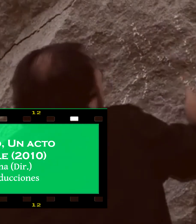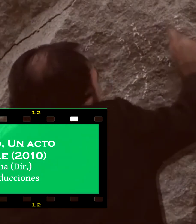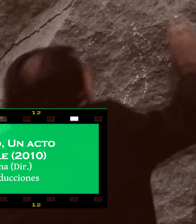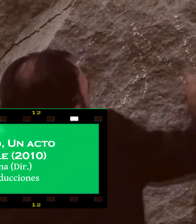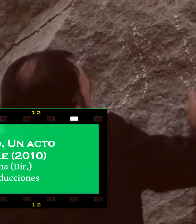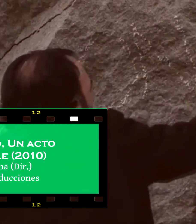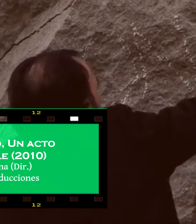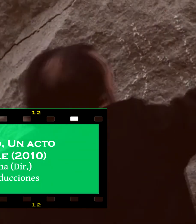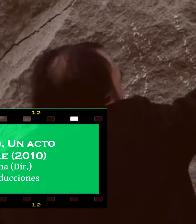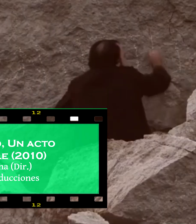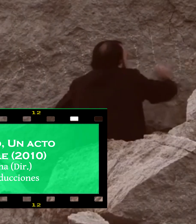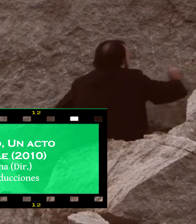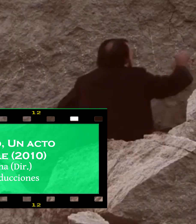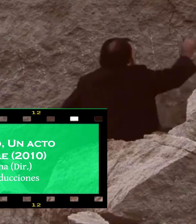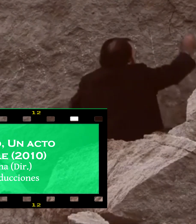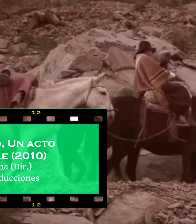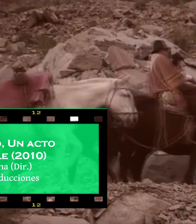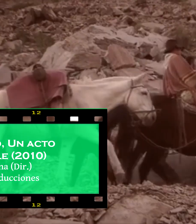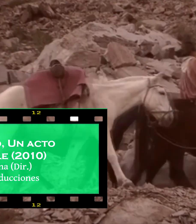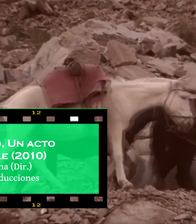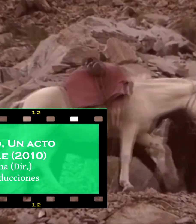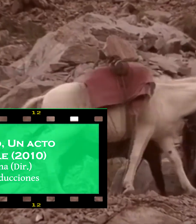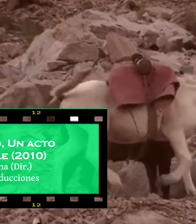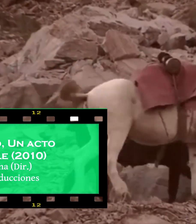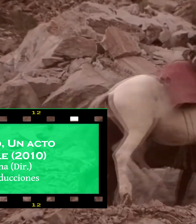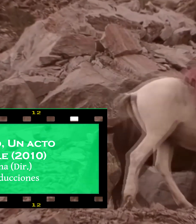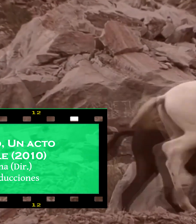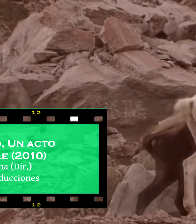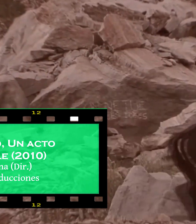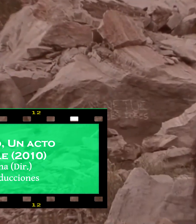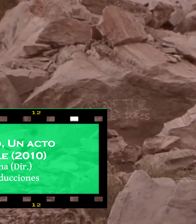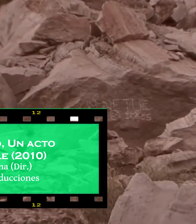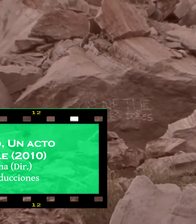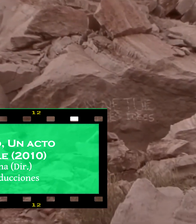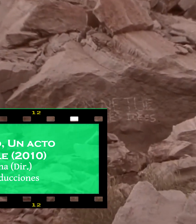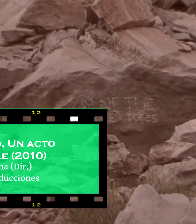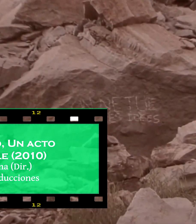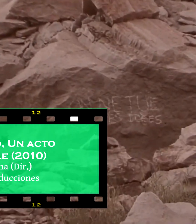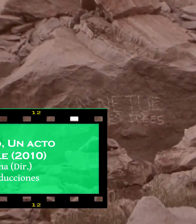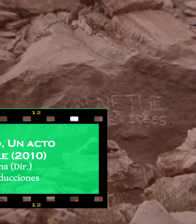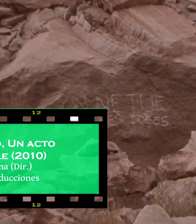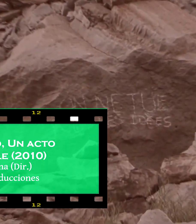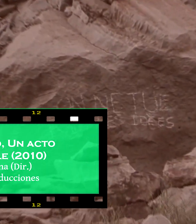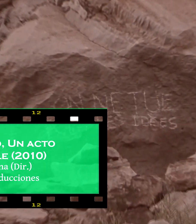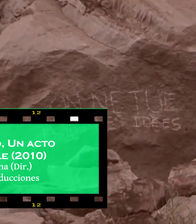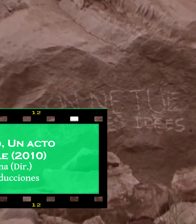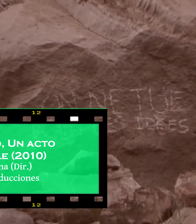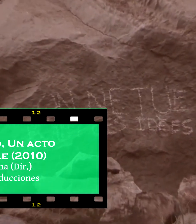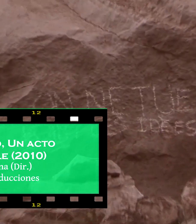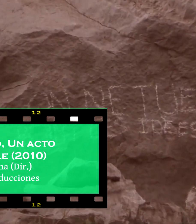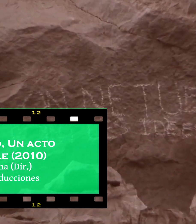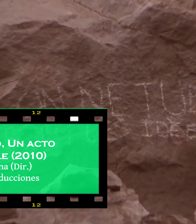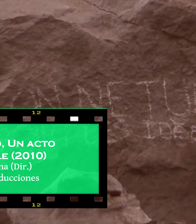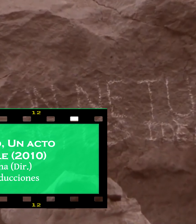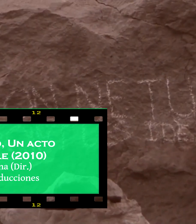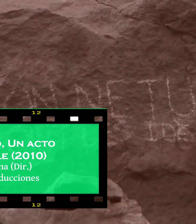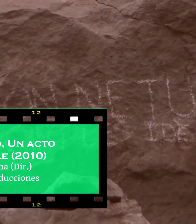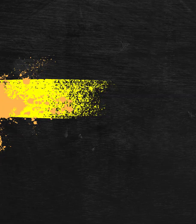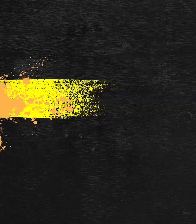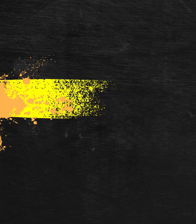de la provincia, como dijo alguna vez una colega, fue el primer grafitero de la provincia, vandalista. O un grafitero. O como quieran decir. Hay autores de